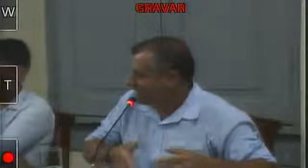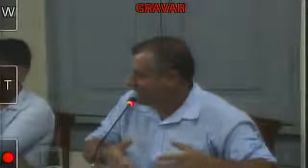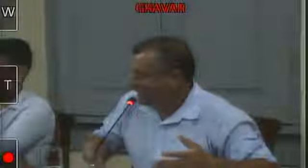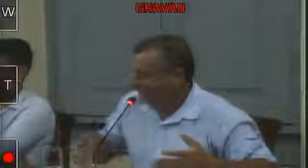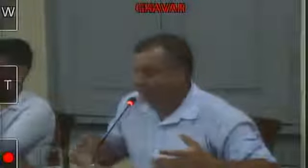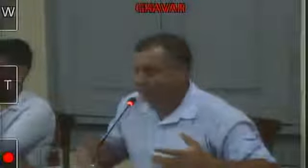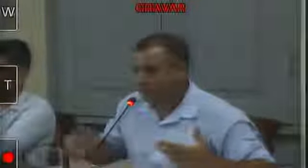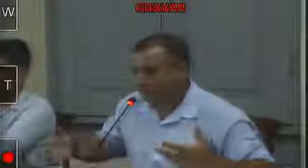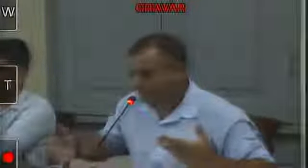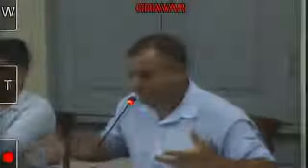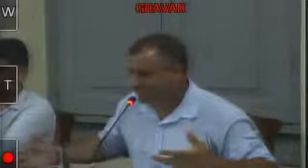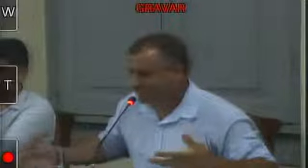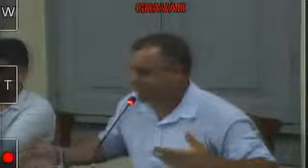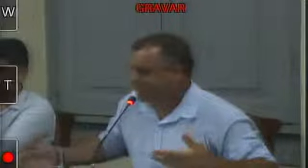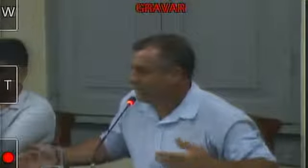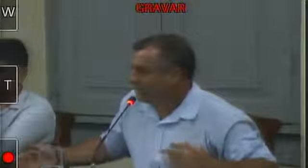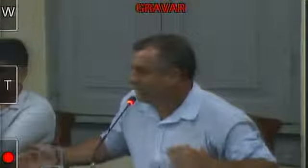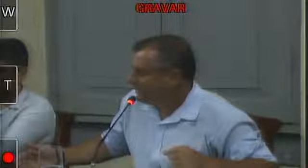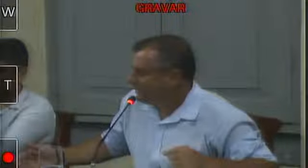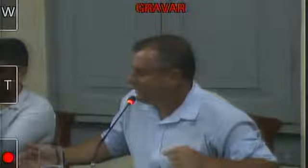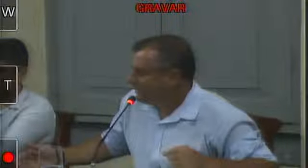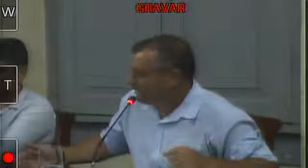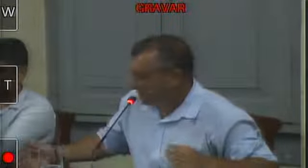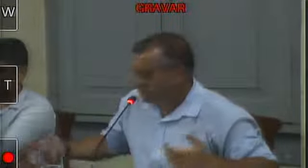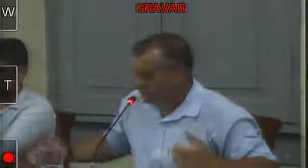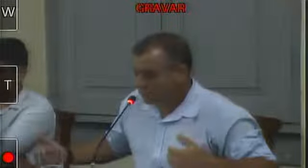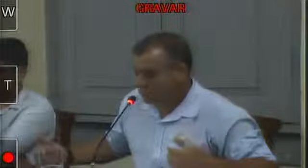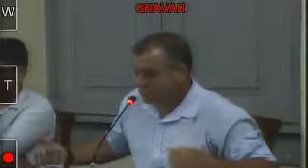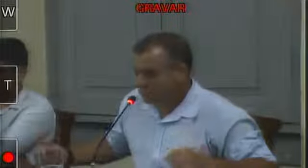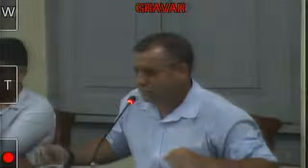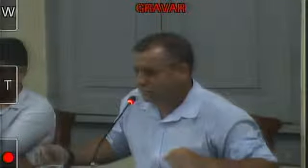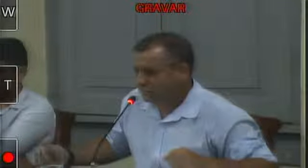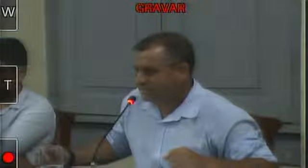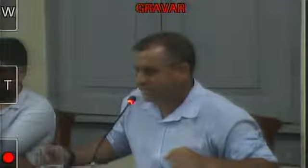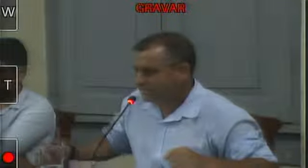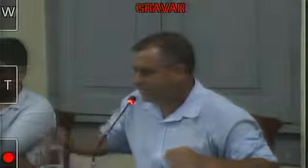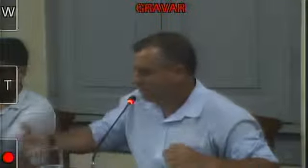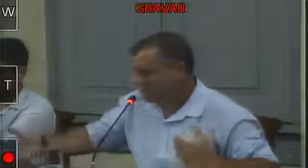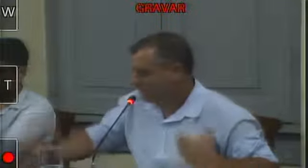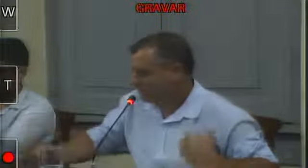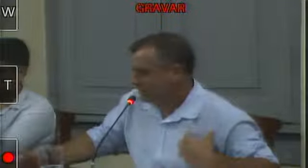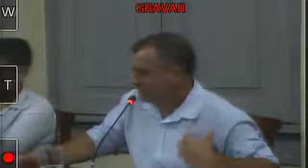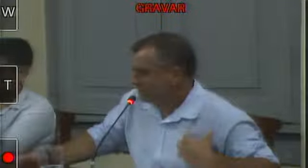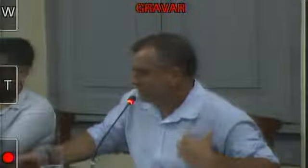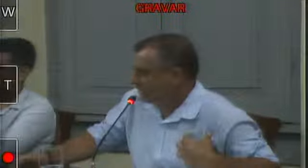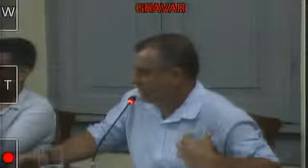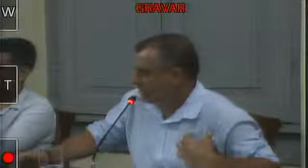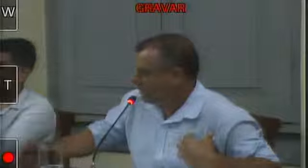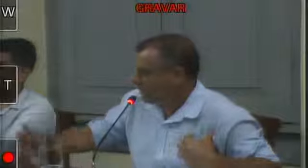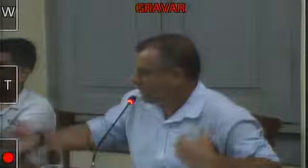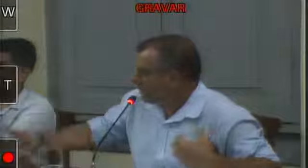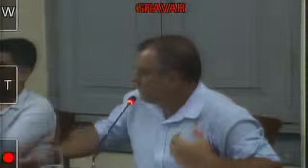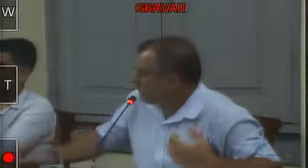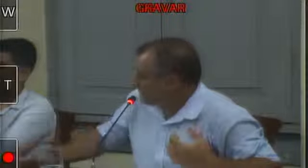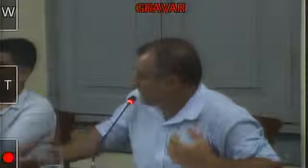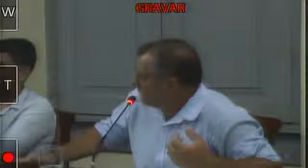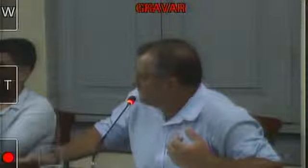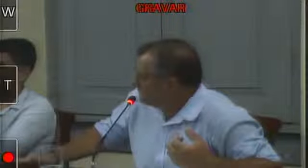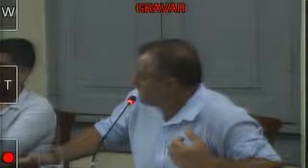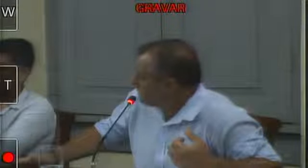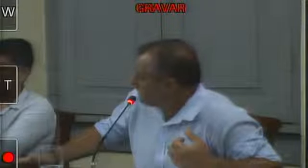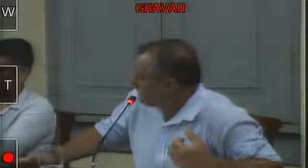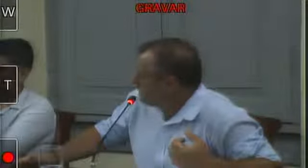esse decreto aí para fazer a coisa bem feita. Mas voltando ao assunto, presidente, eu não tenho conhecimento de que foi nenhum